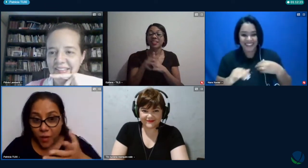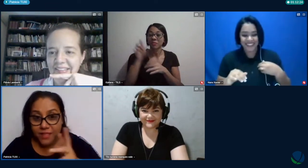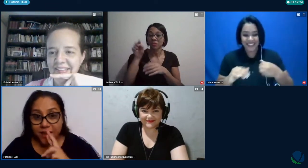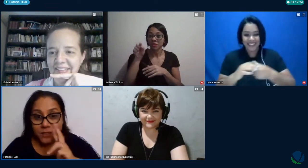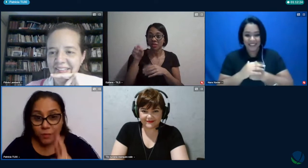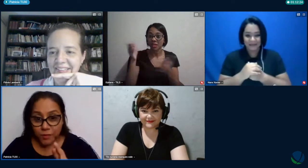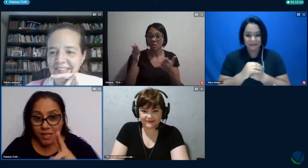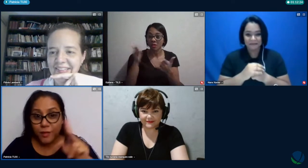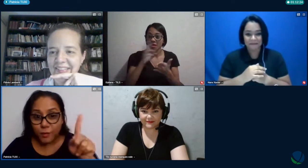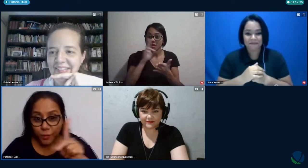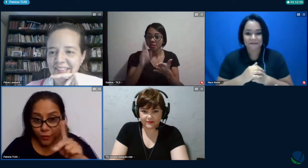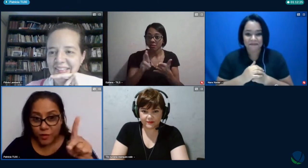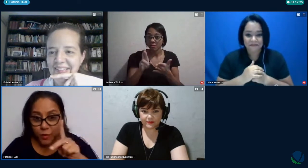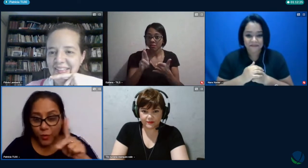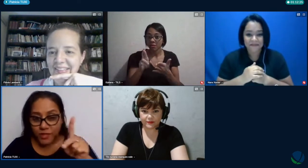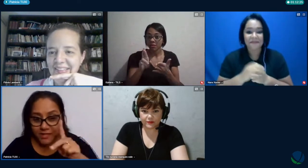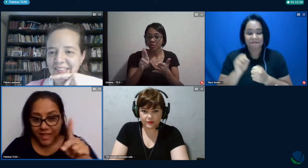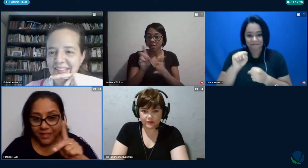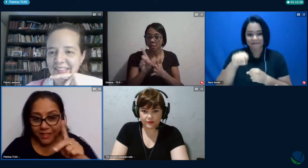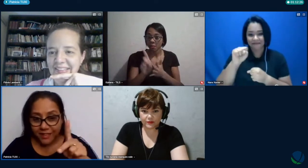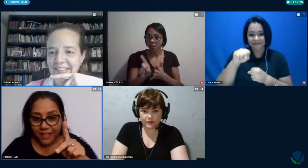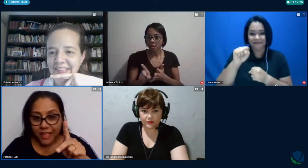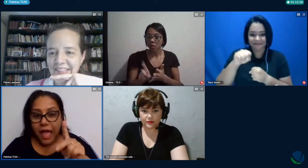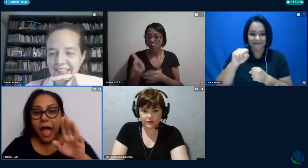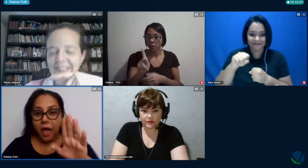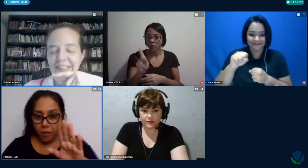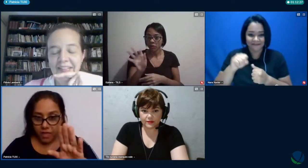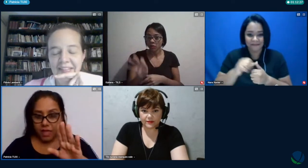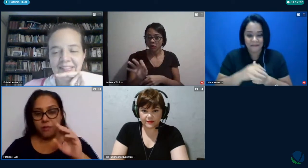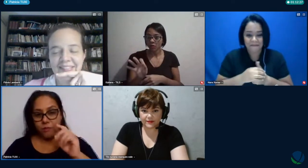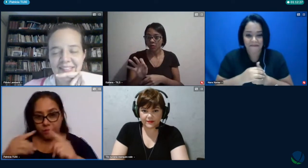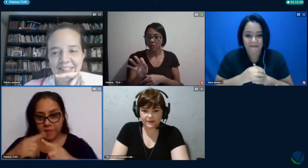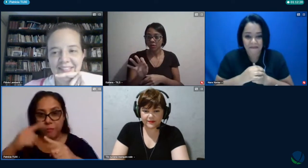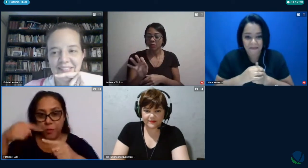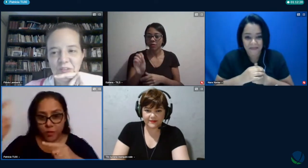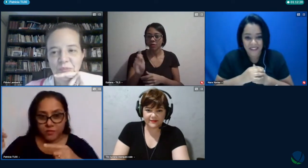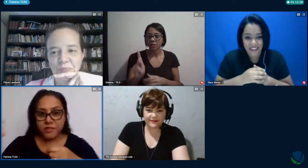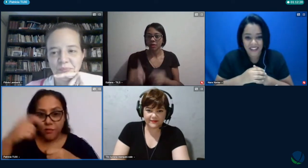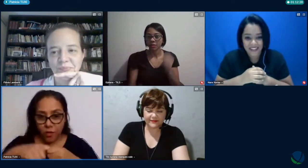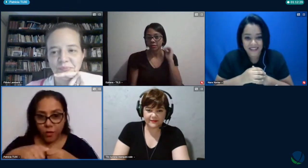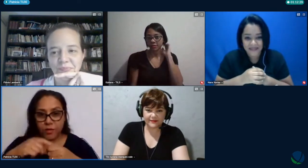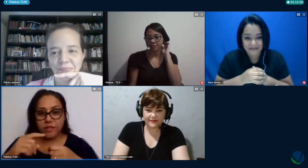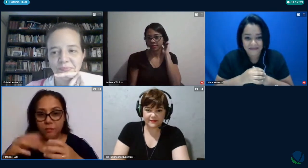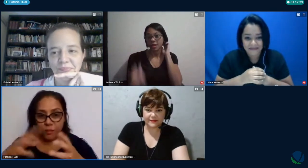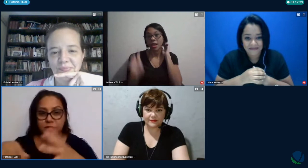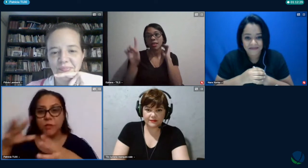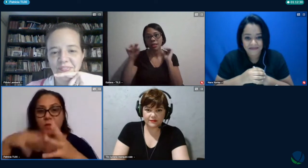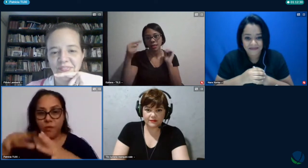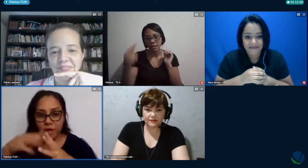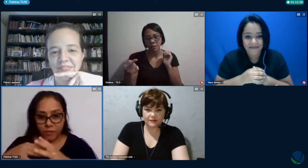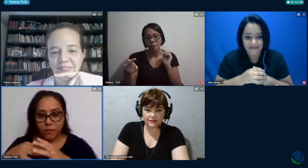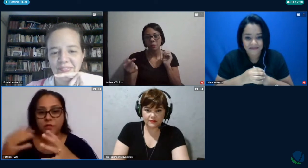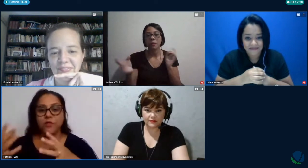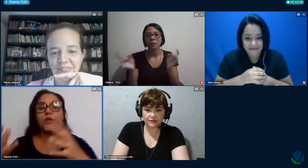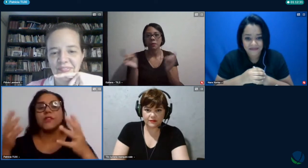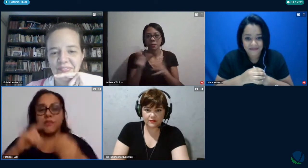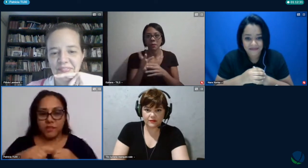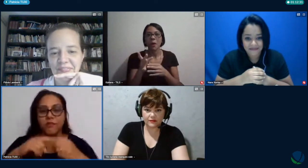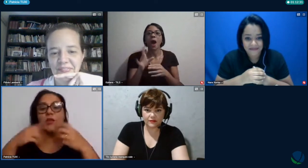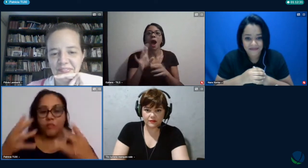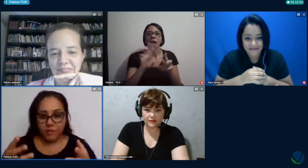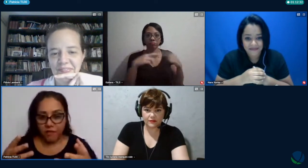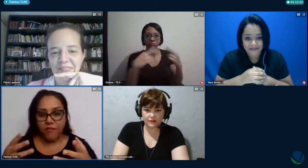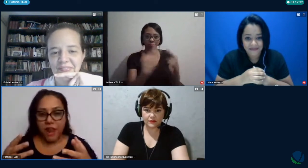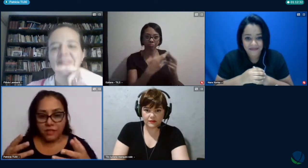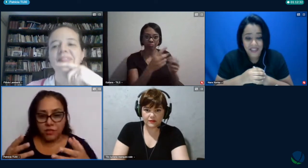Você agora está respondendo aos professores, né? Ah, ok. Depois você volta, depois que eu me reuni com os professores, aí